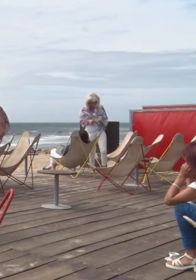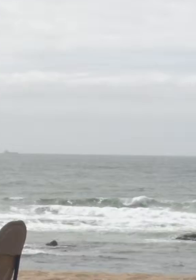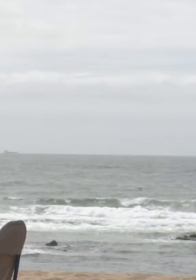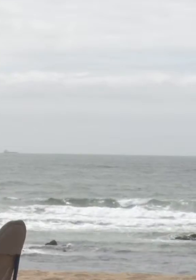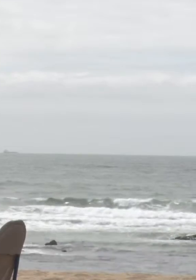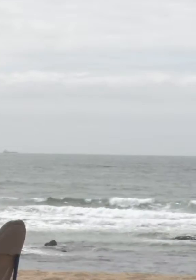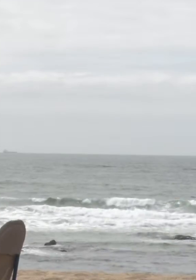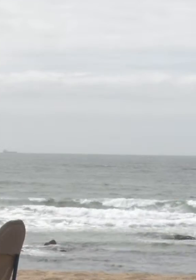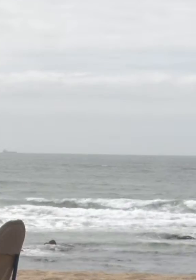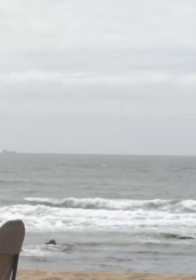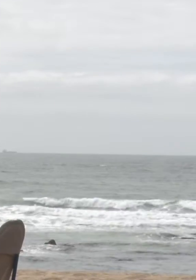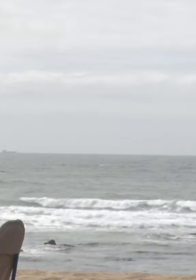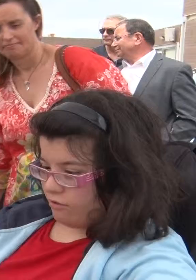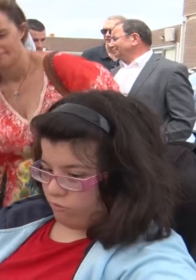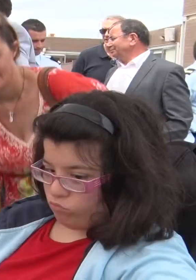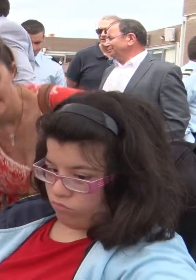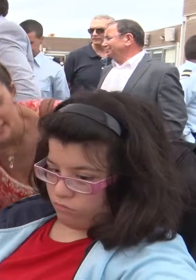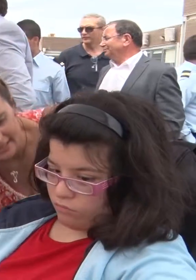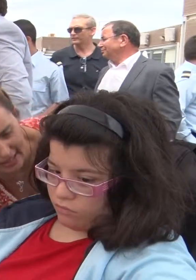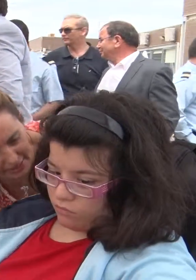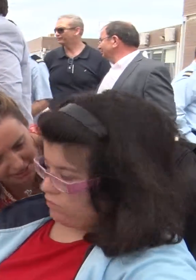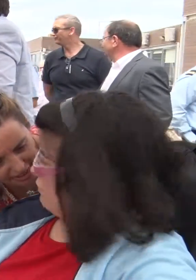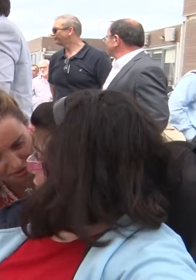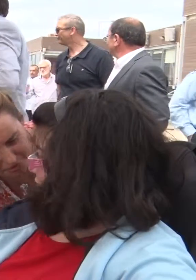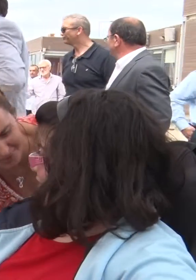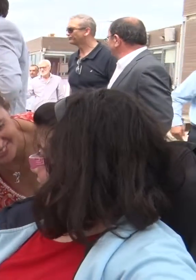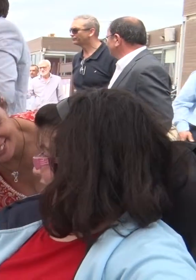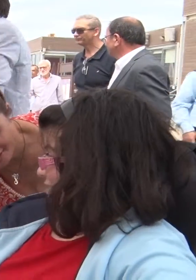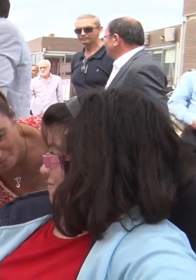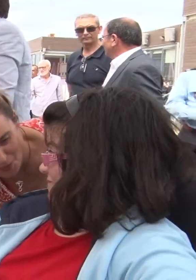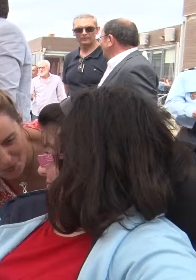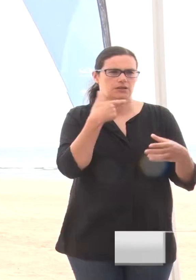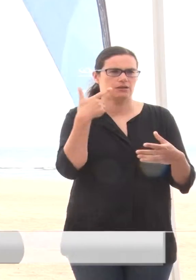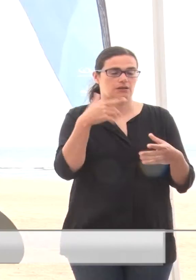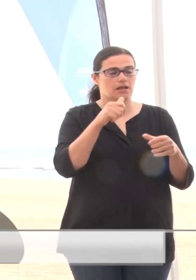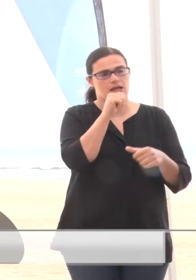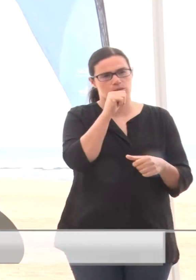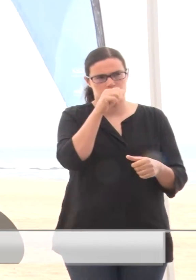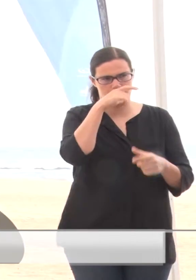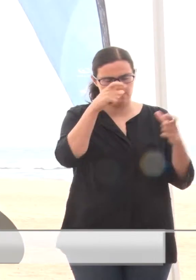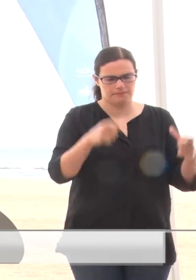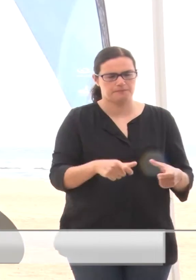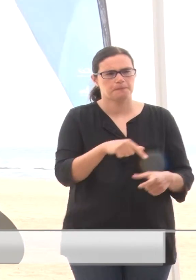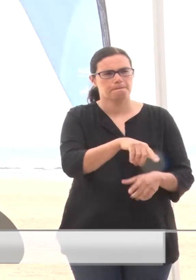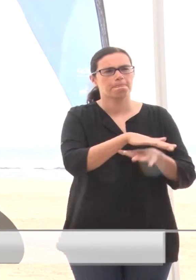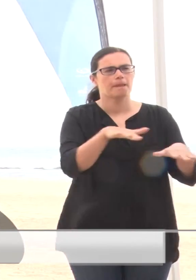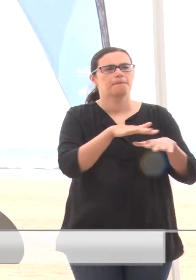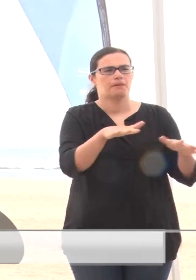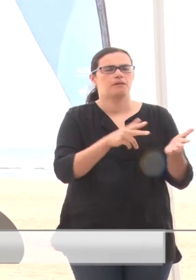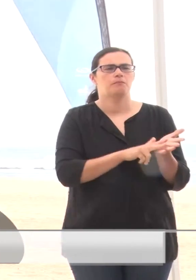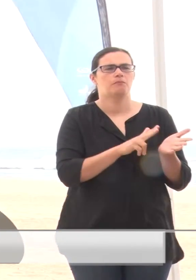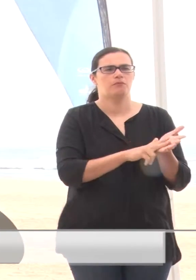complementares de acesso e transporte para cidadãos com mobilidade reduzida. Estas praias são a prova do